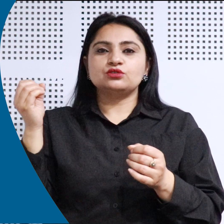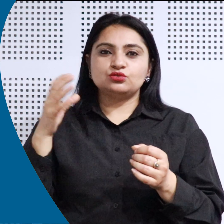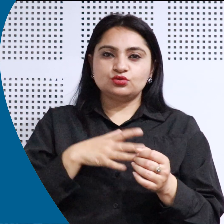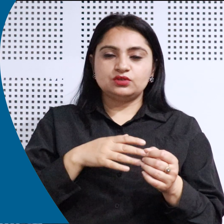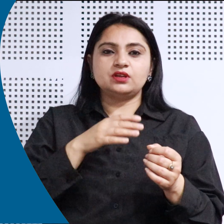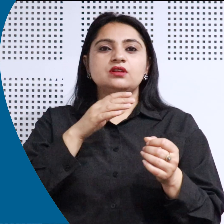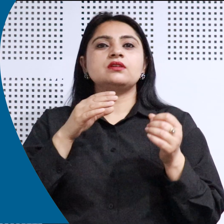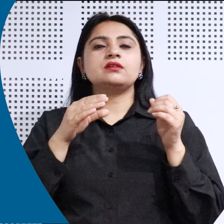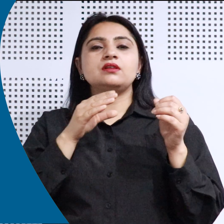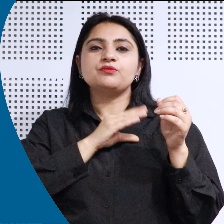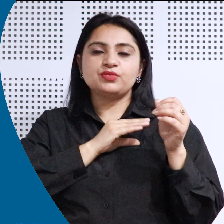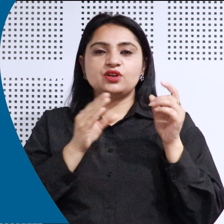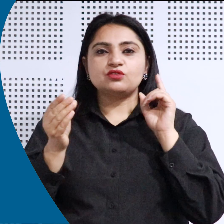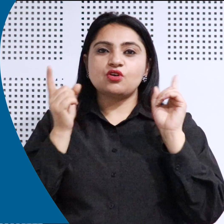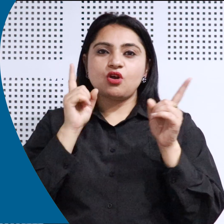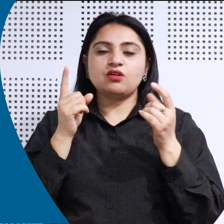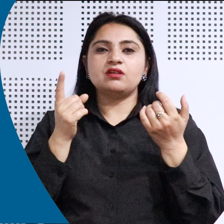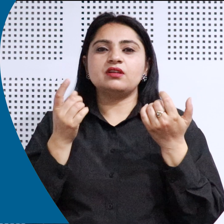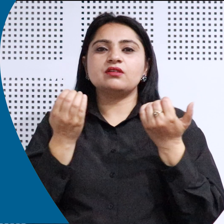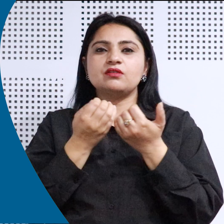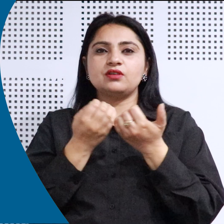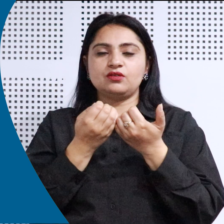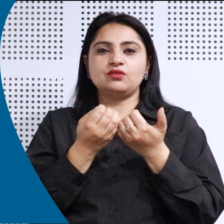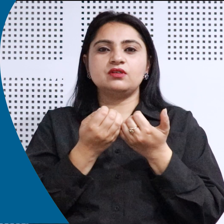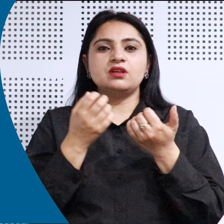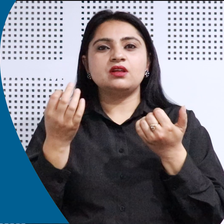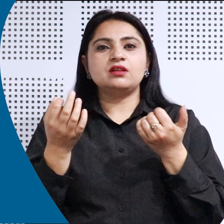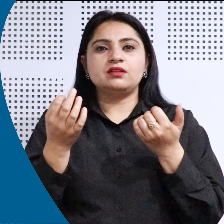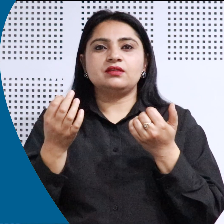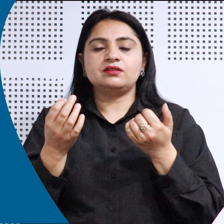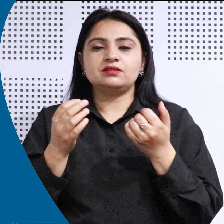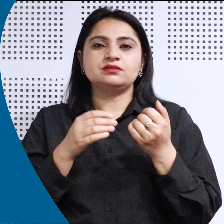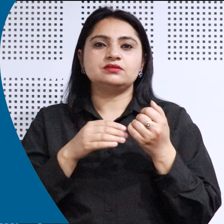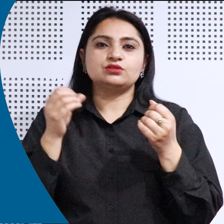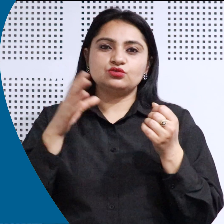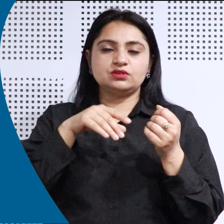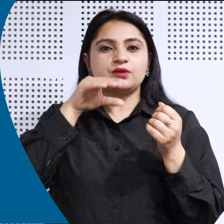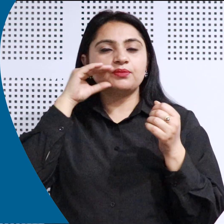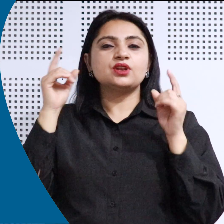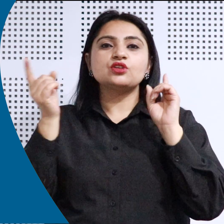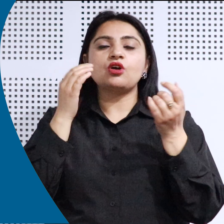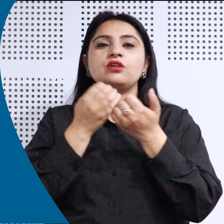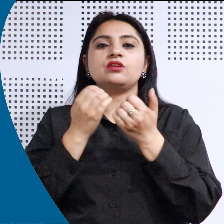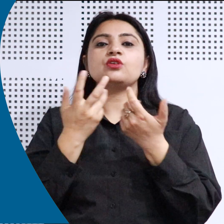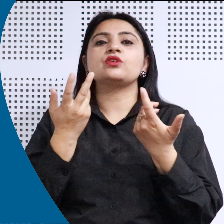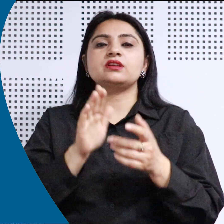वीरेन्द्र नगरले गरेको नयाँ अभ्यास के छ त? एकैछिन प्रशासकीय अधिकृतका कुरा सुनौ। विभिन्न विषय क्षेत्रका गरेर